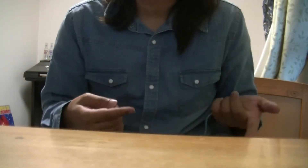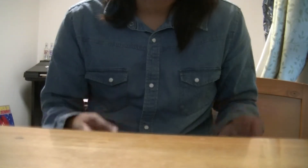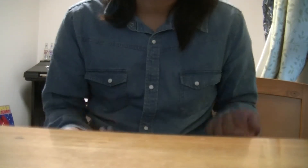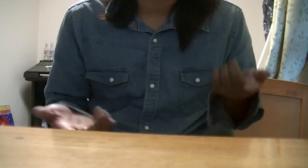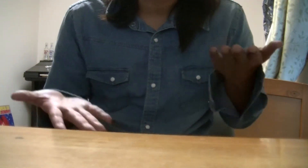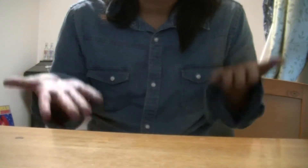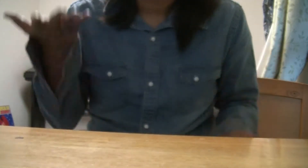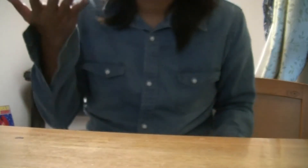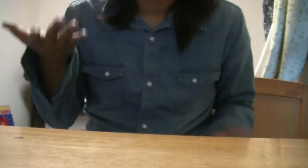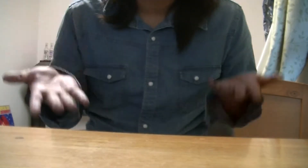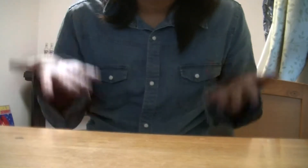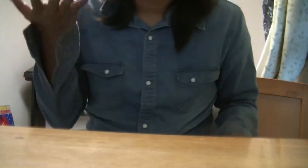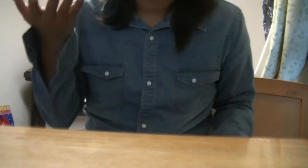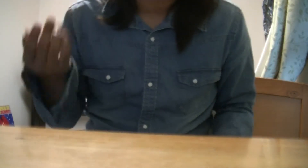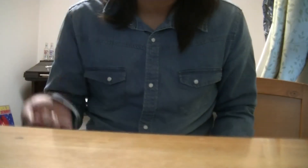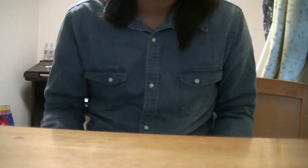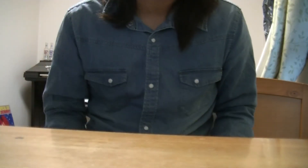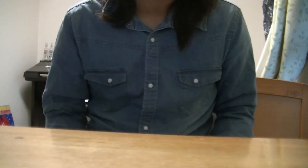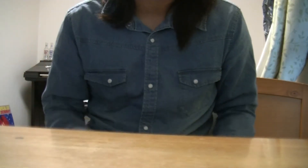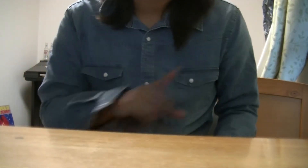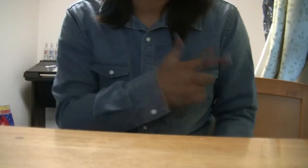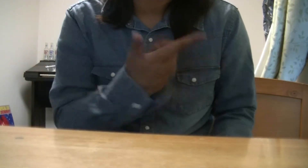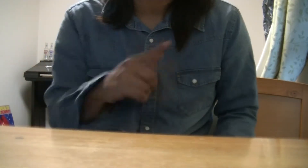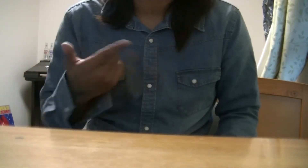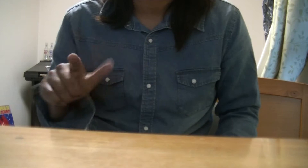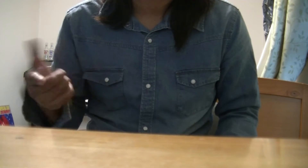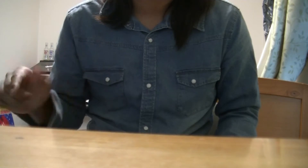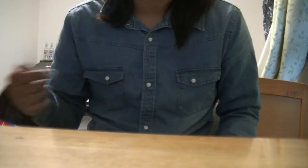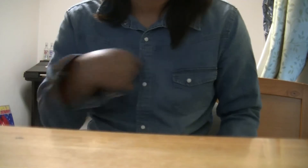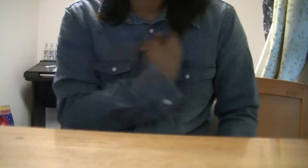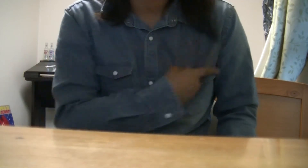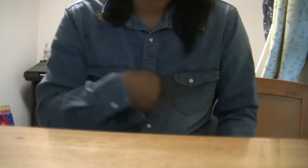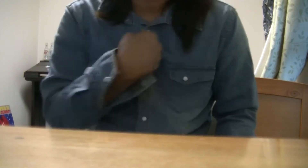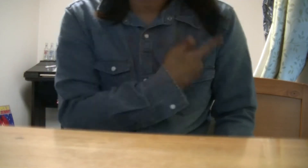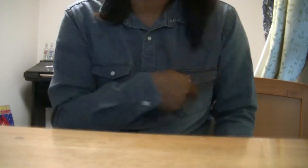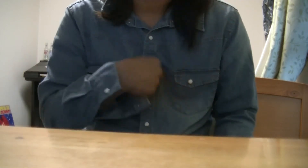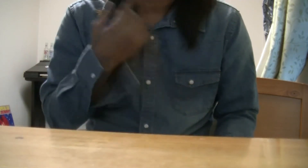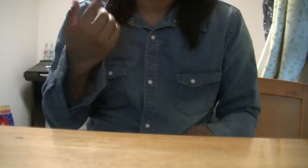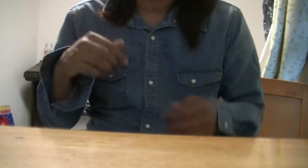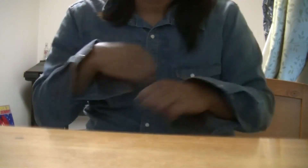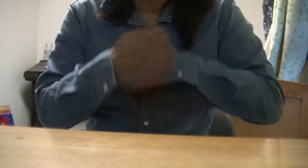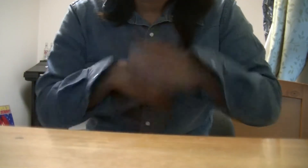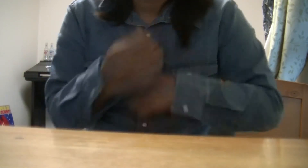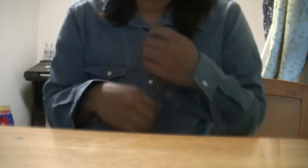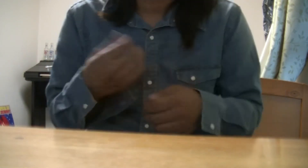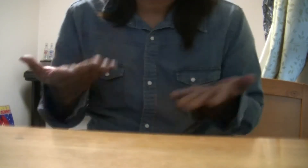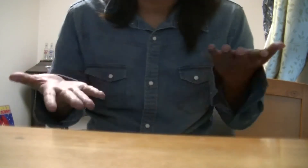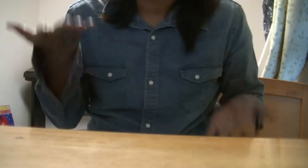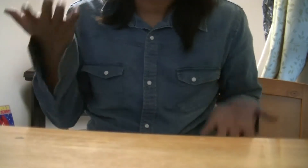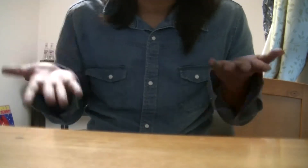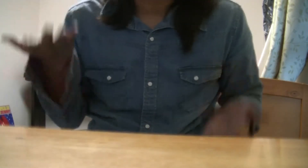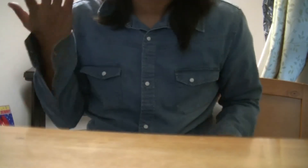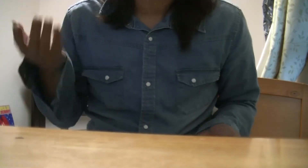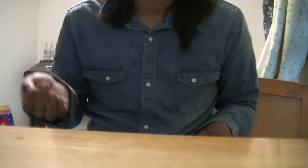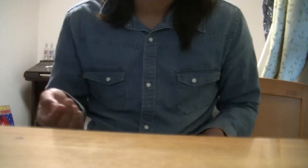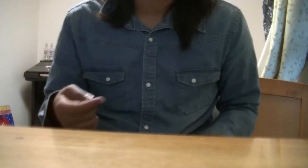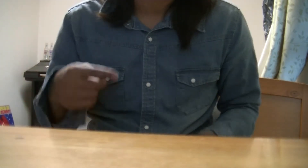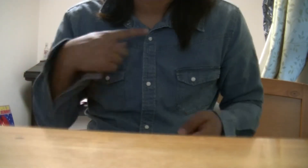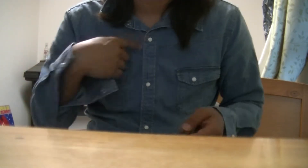きています。そしていろんな出来事や感情が動くたびに私たちはどちらかのカウンターを押すようにできています